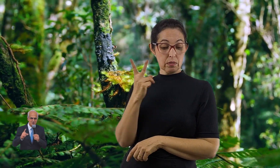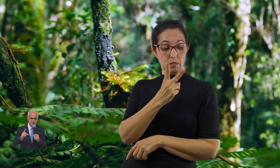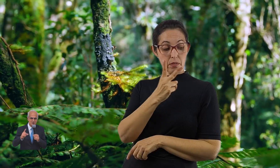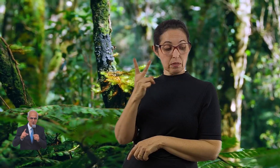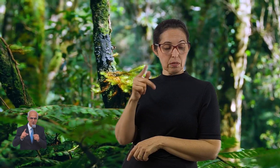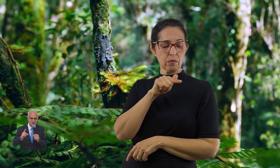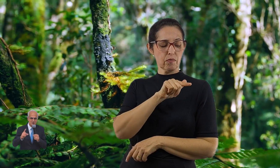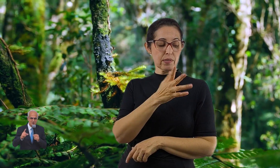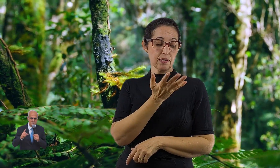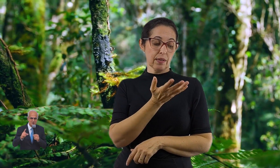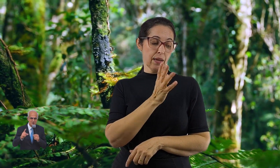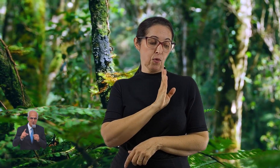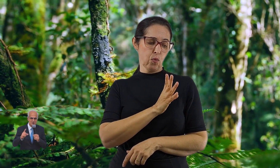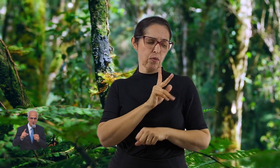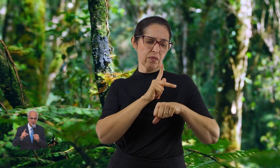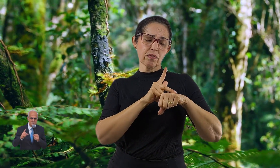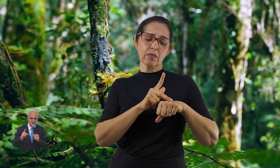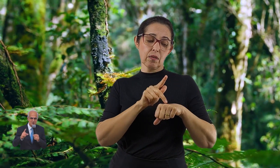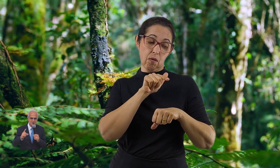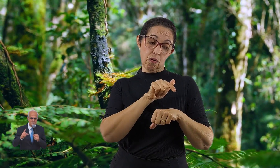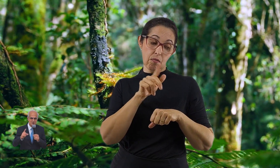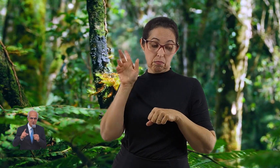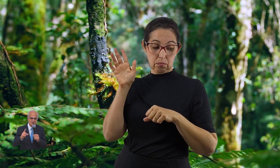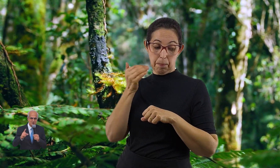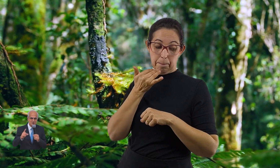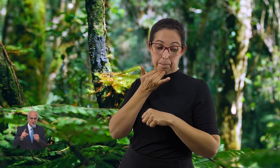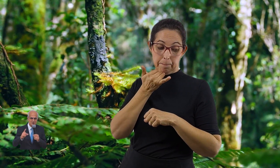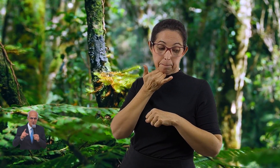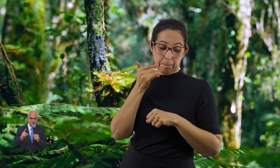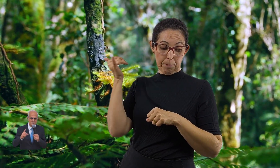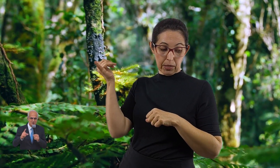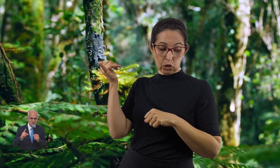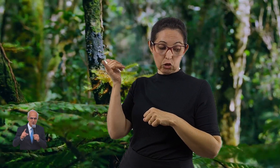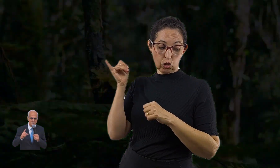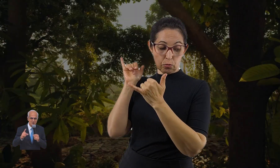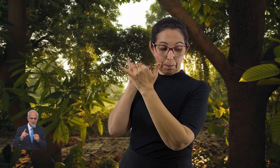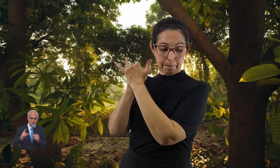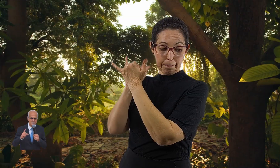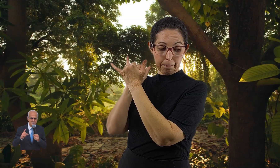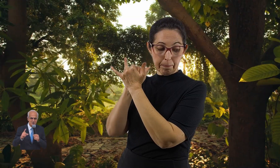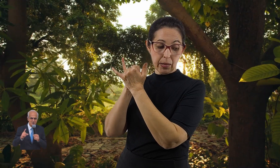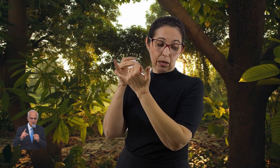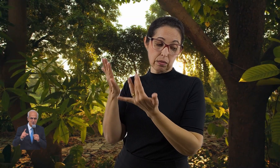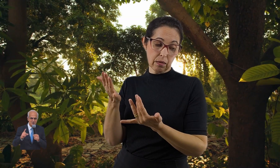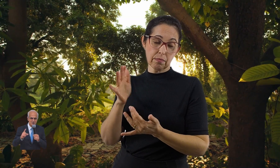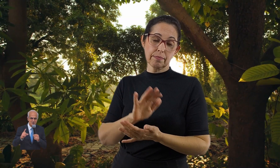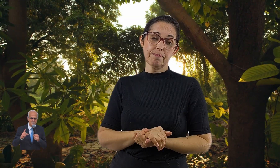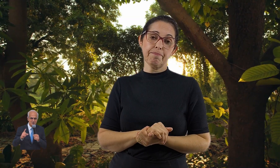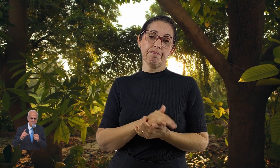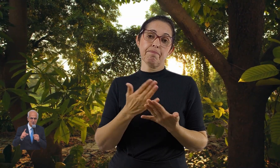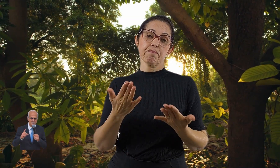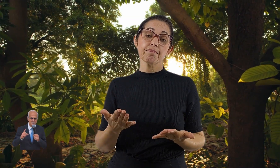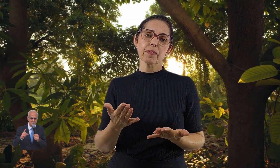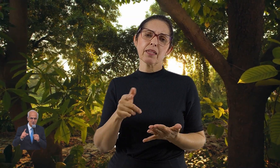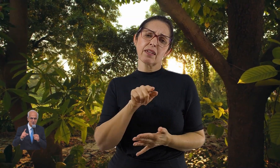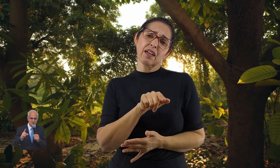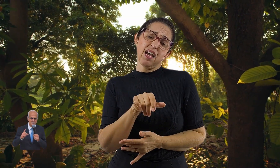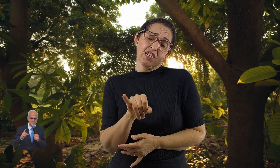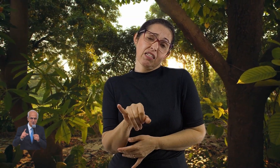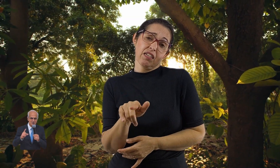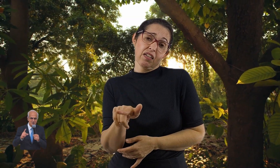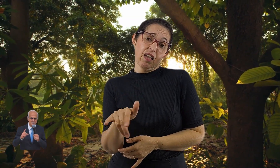você quer um coração puro, você acerta com o Senhor e deixa ela, não depende de nenhuma atitude dela. Se ela me pedir perdão, se